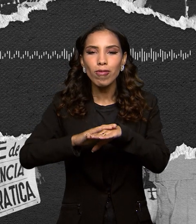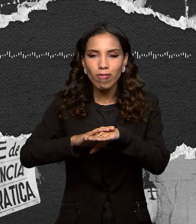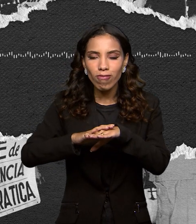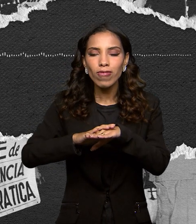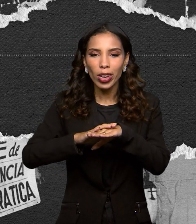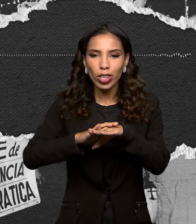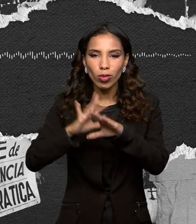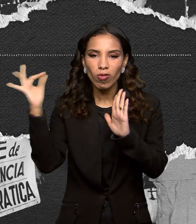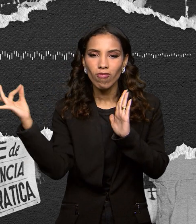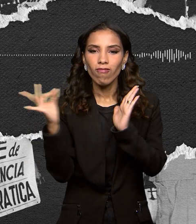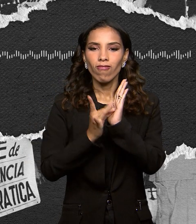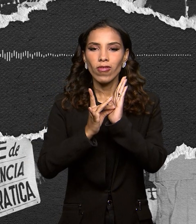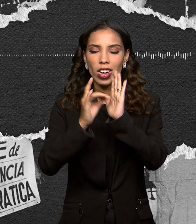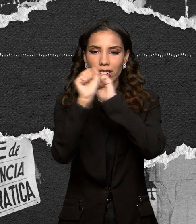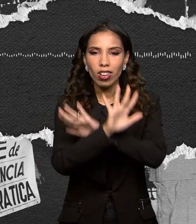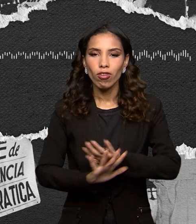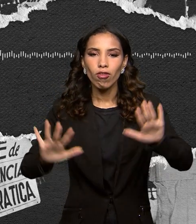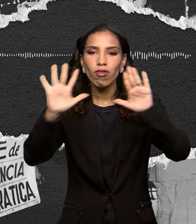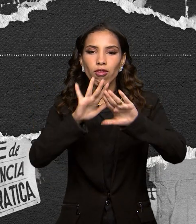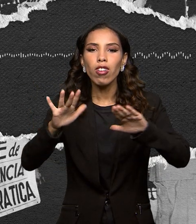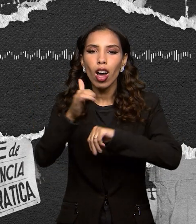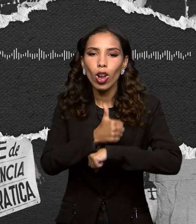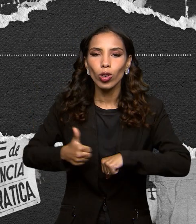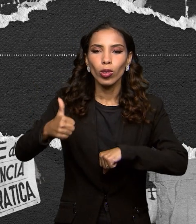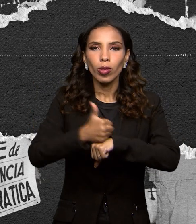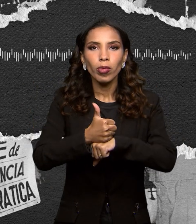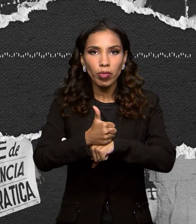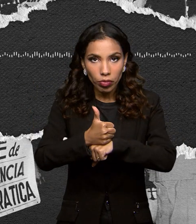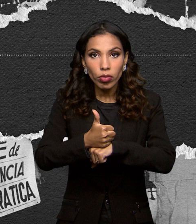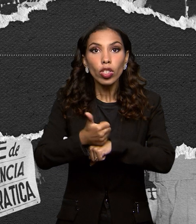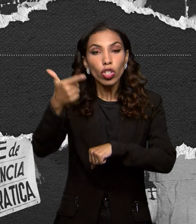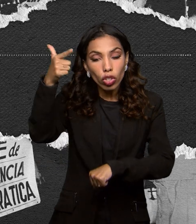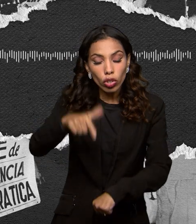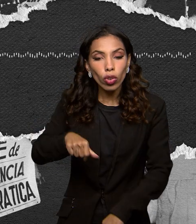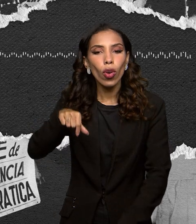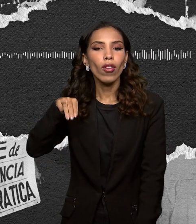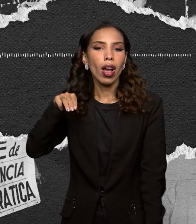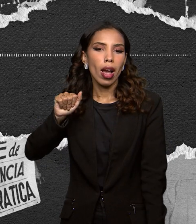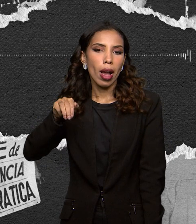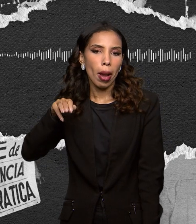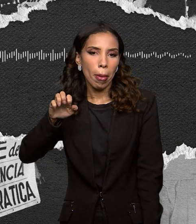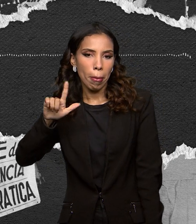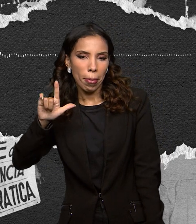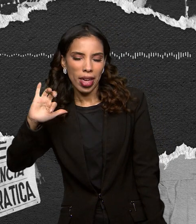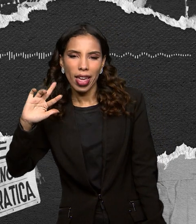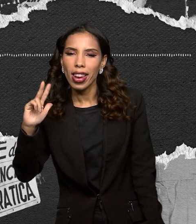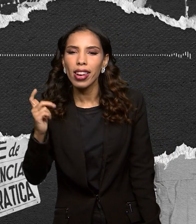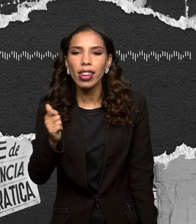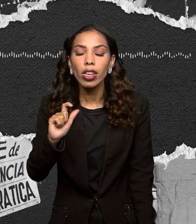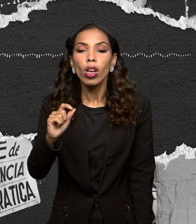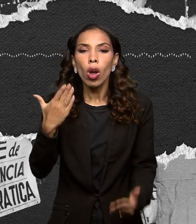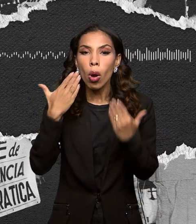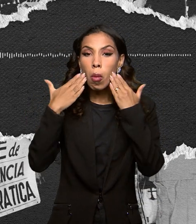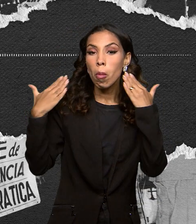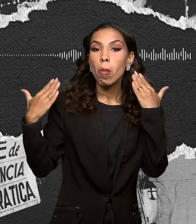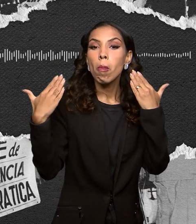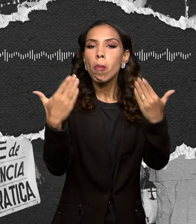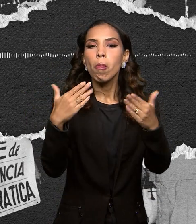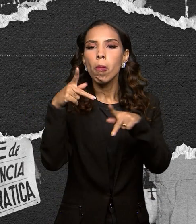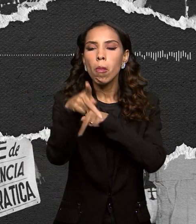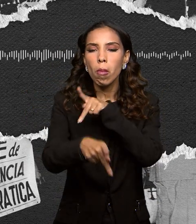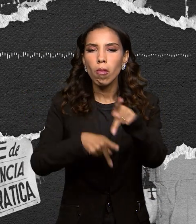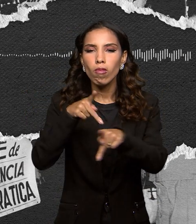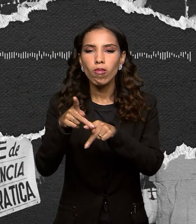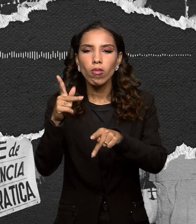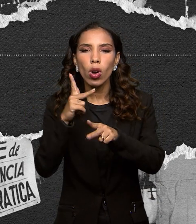a Amelinha. E que vai fazer essa marcha como para mostrar à população,